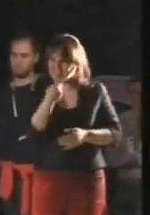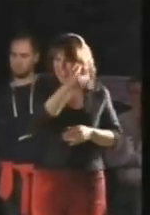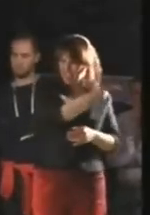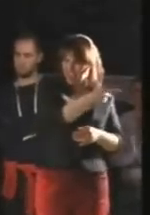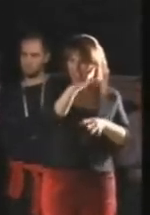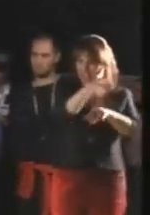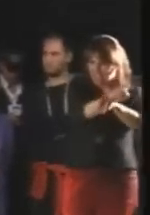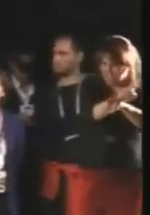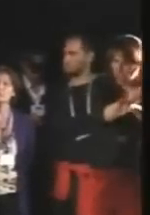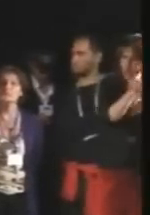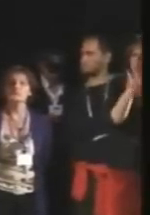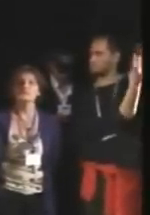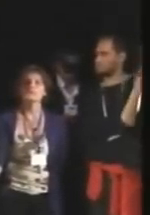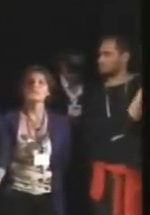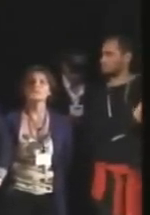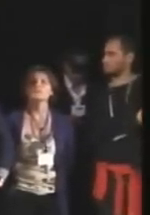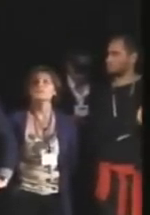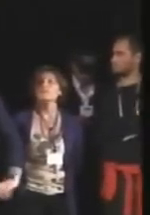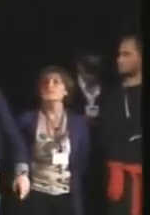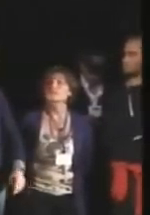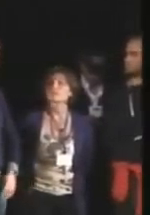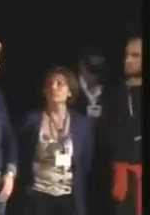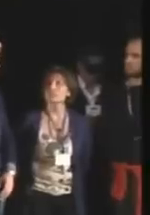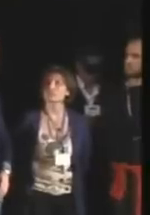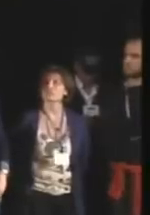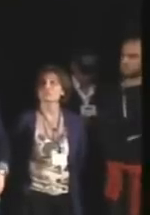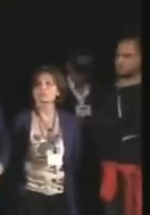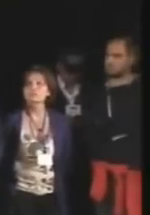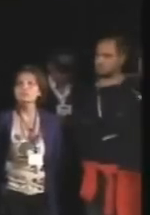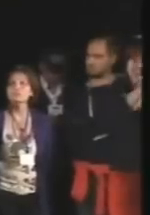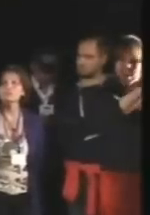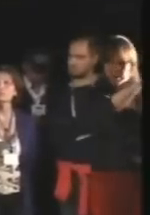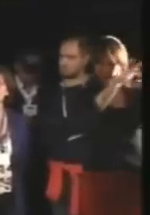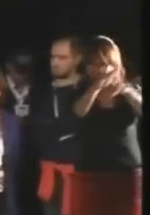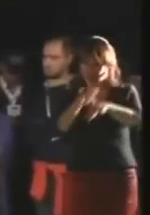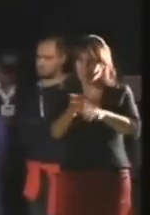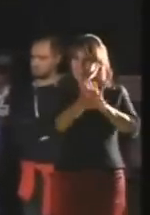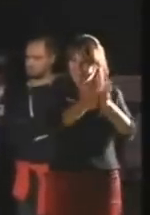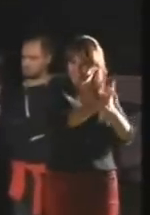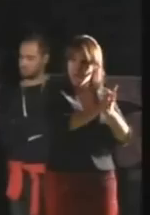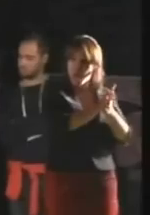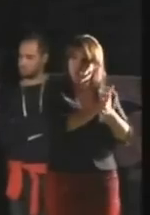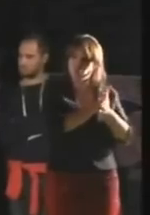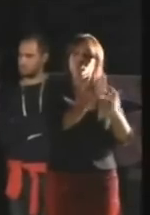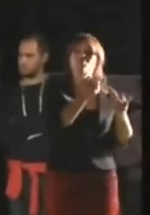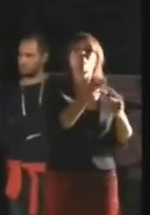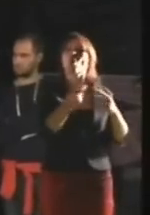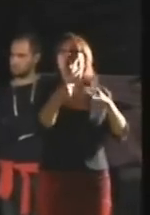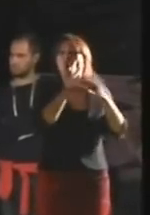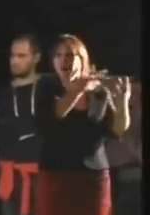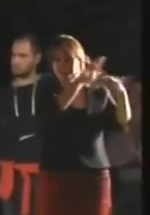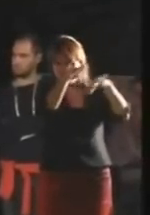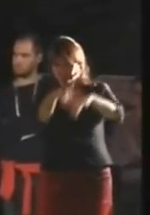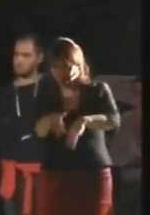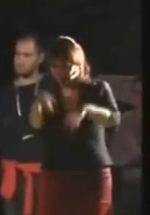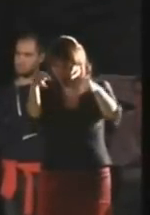l'hanno arrestato 2 mesi in carcere. In Svizzera. L'hanno dovuto rimpatriare perché per il trattato di Dublino chi chiede asilo deve risiedere